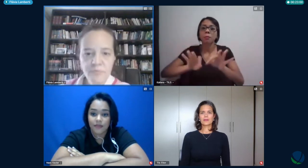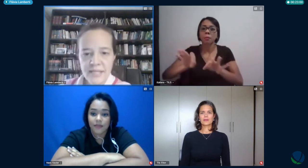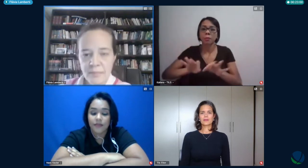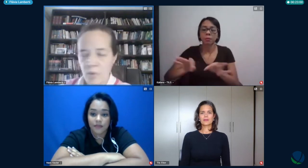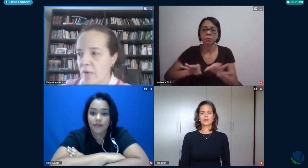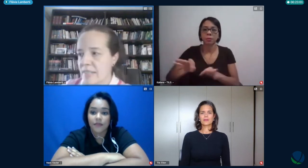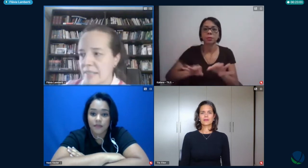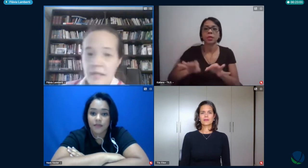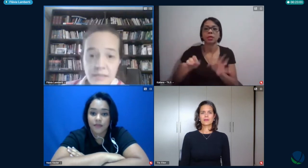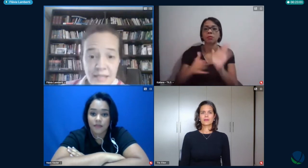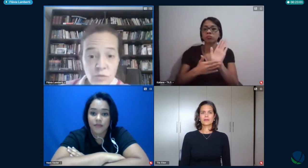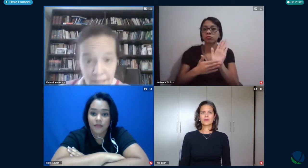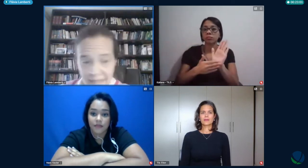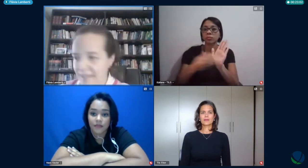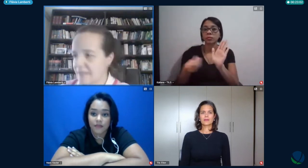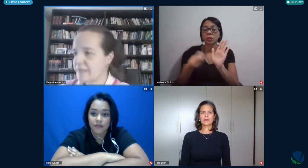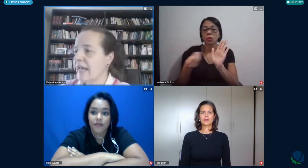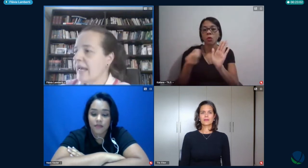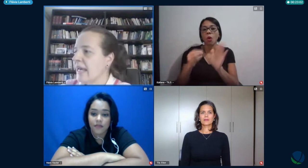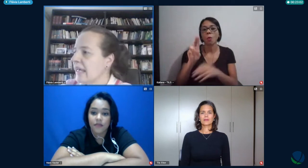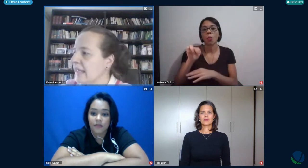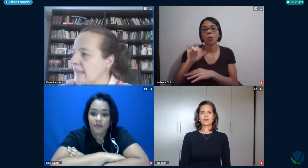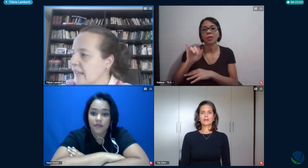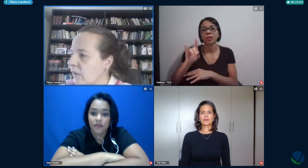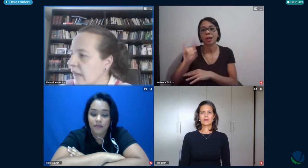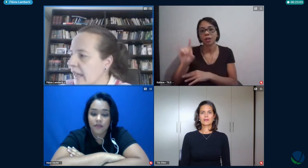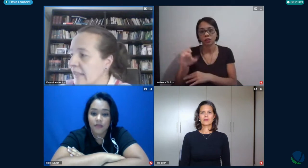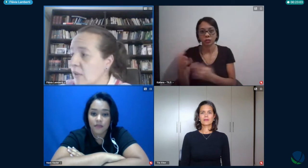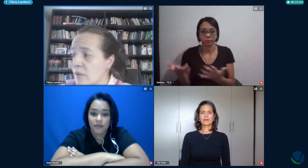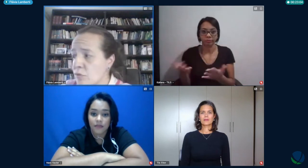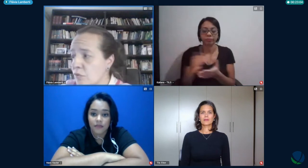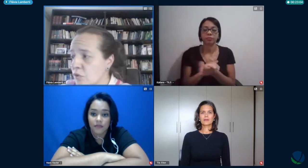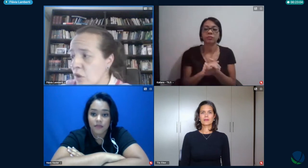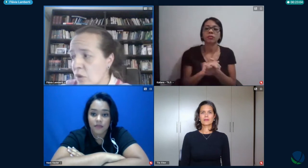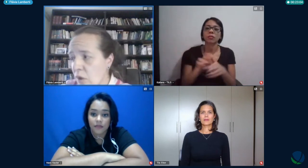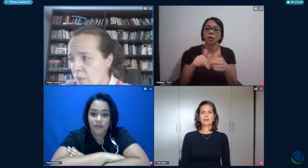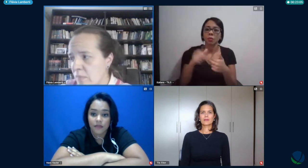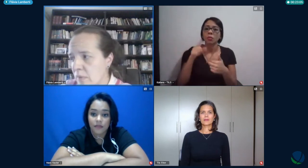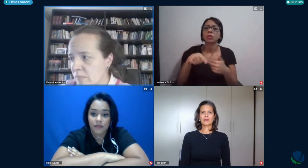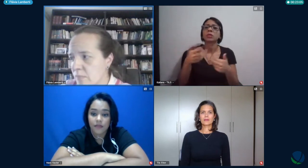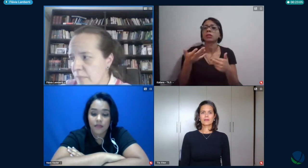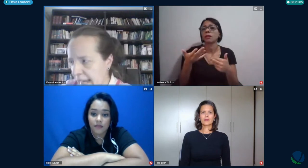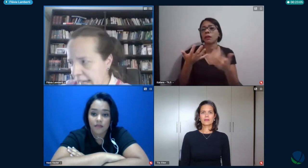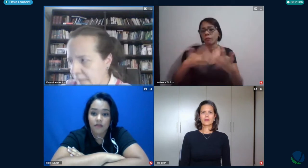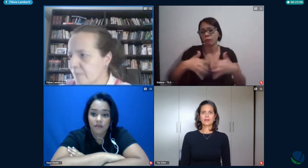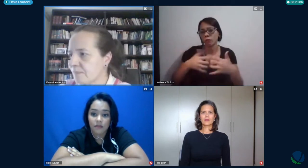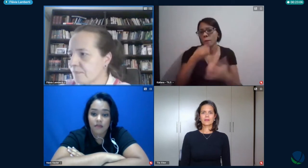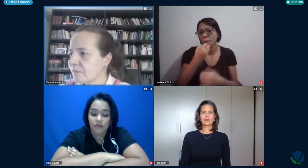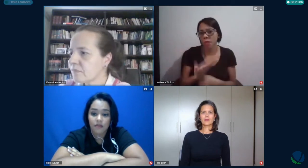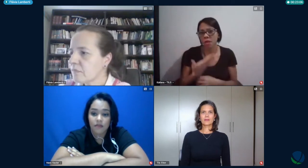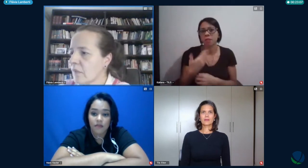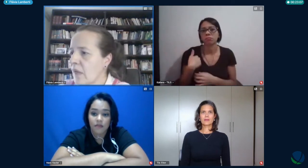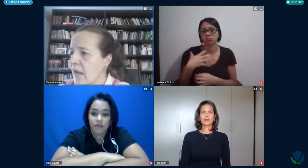né, faz a proposta das unidades. Então, então isso funcionou bem.